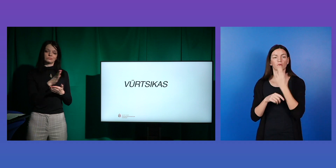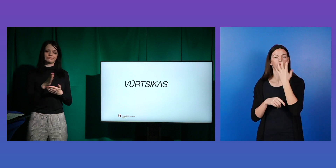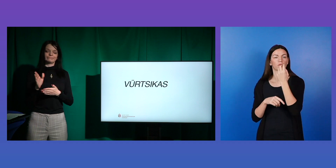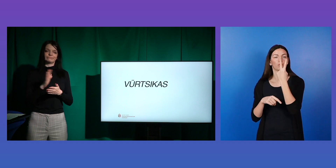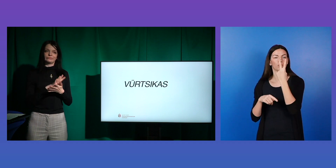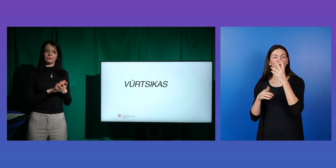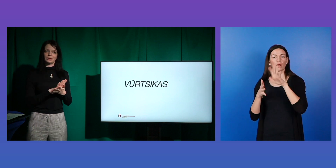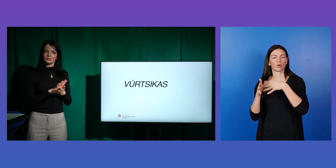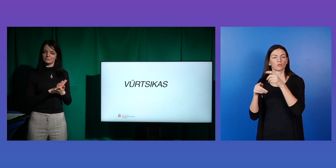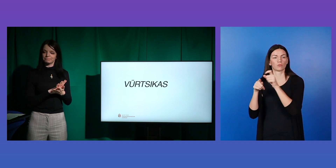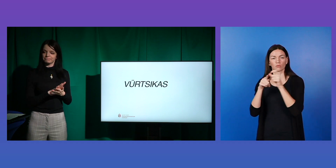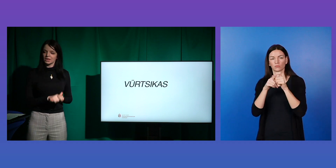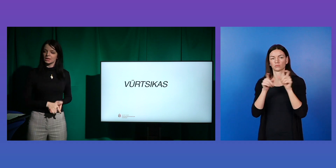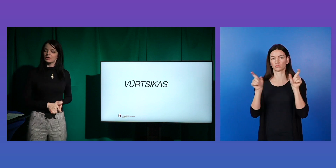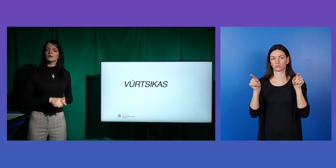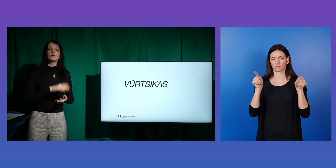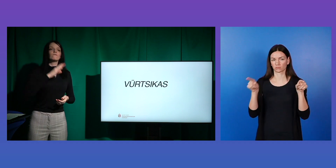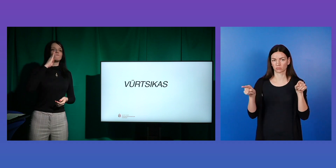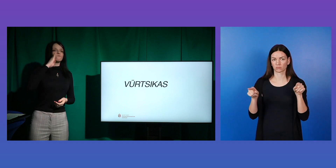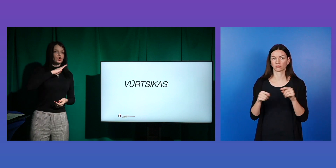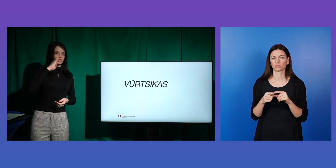Kasutati 2 viipemärki.